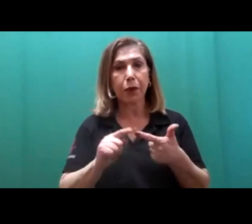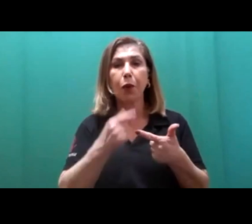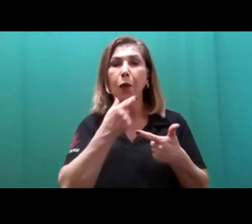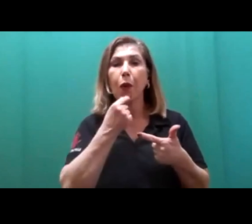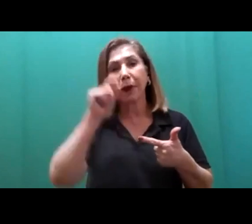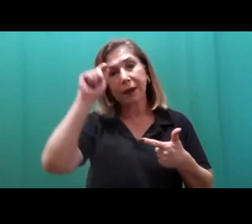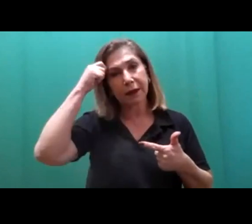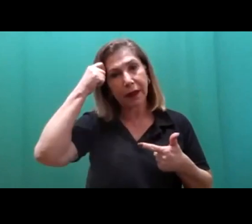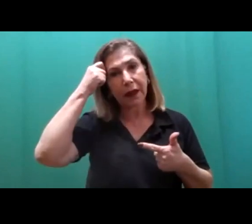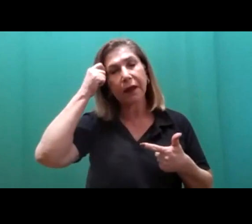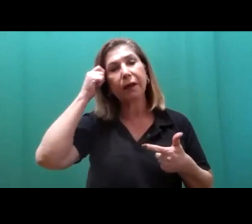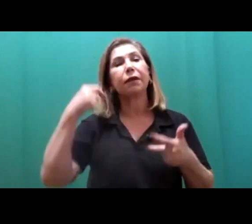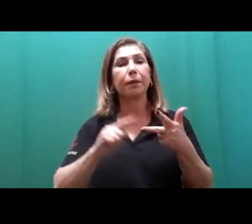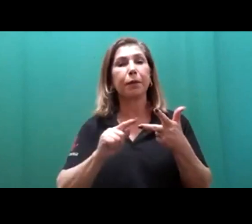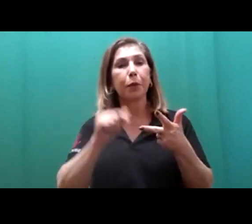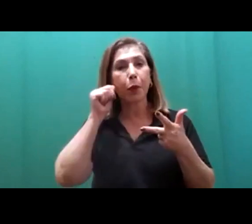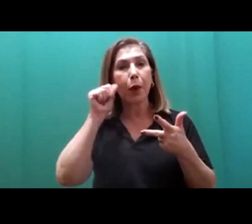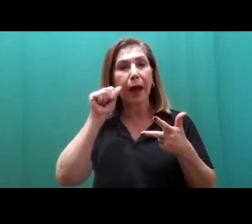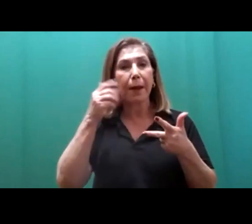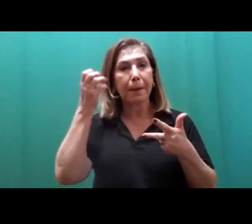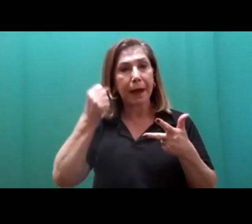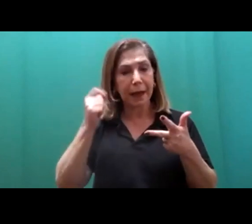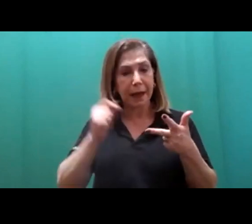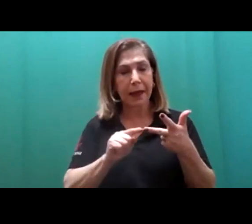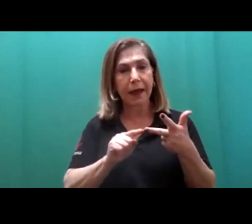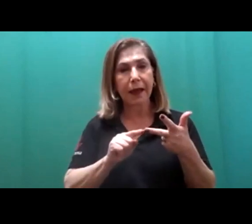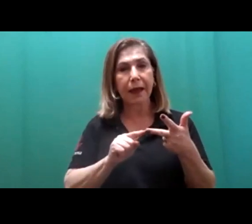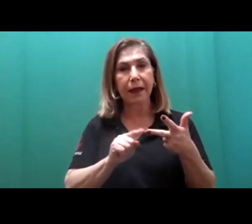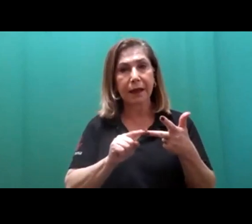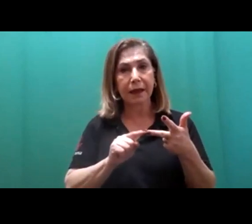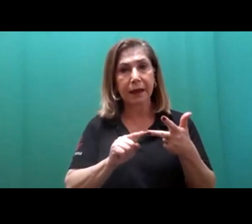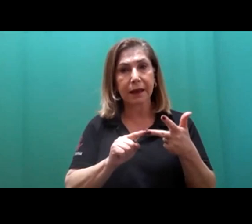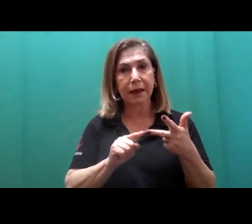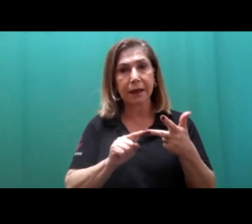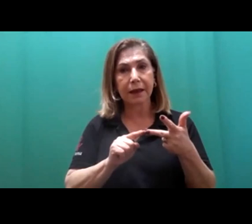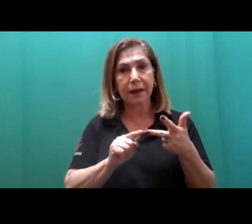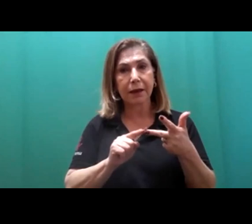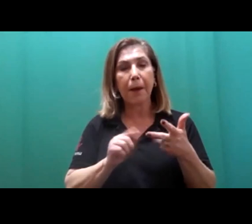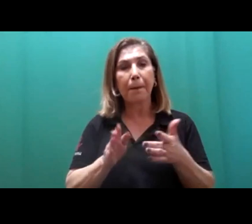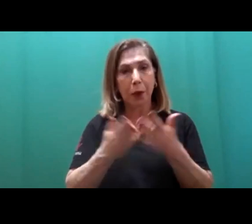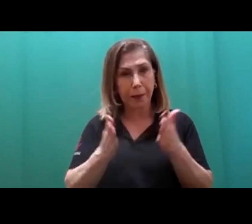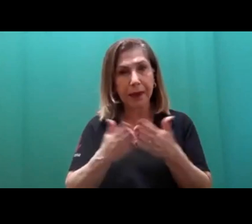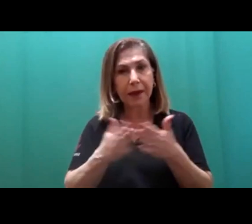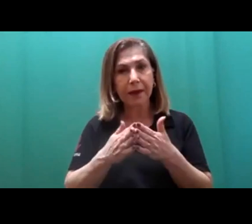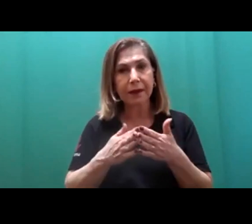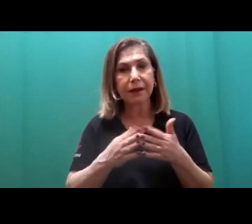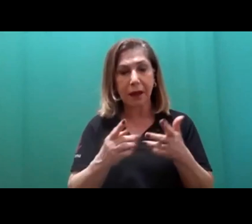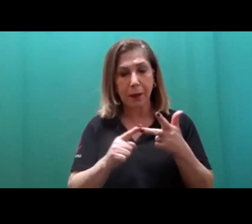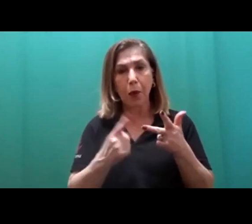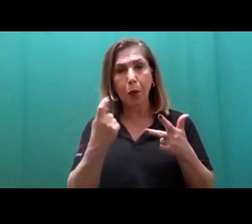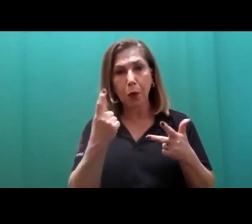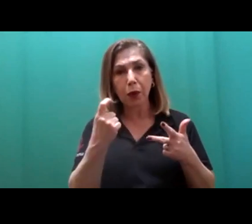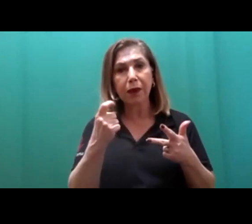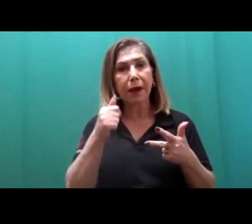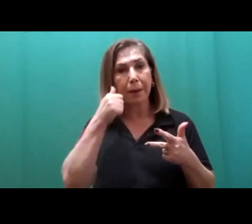depois você passa para as mulheres brancas, em situação, principalmente em situação de pobreza e mãe solo, e depois os homens brancos.